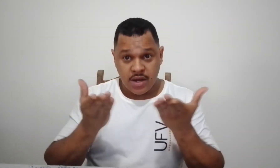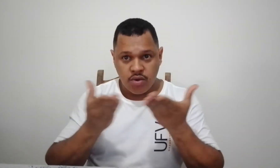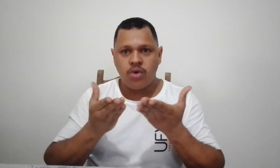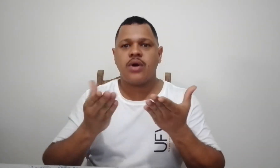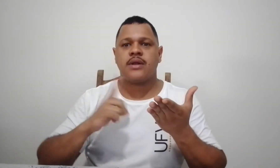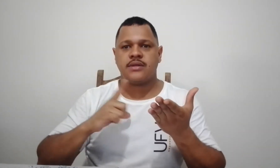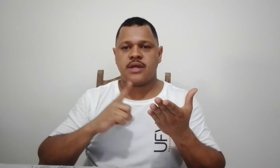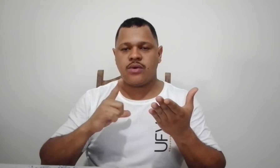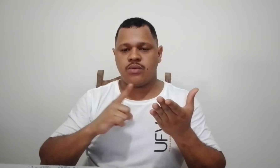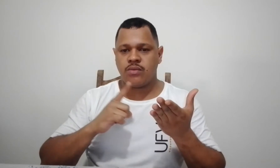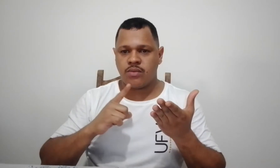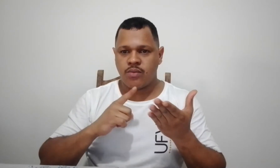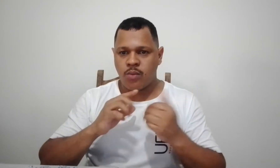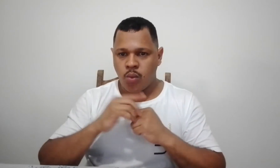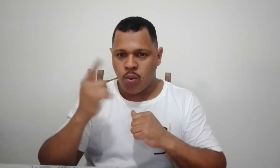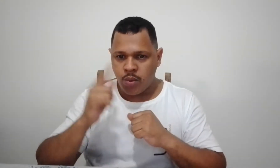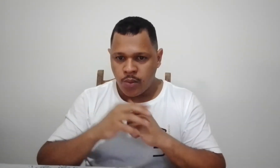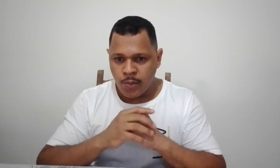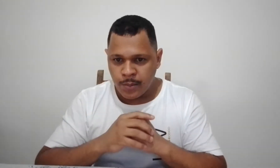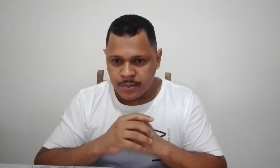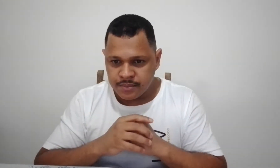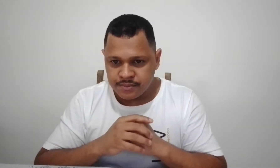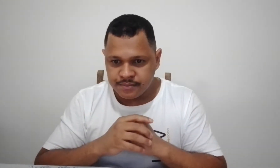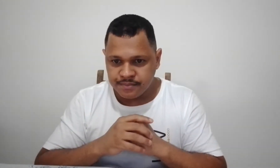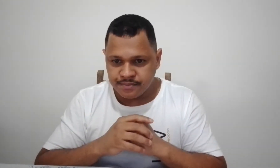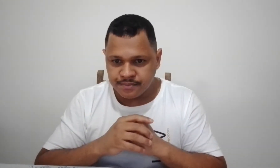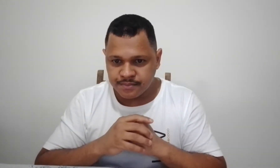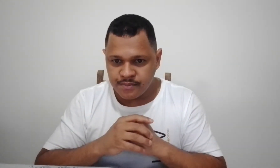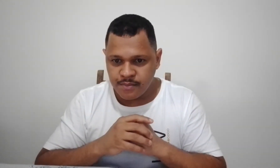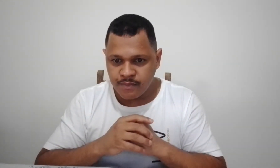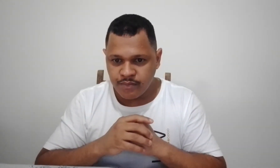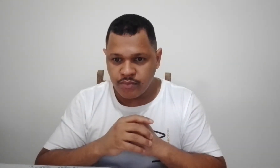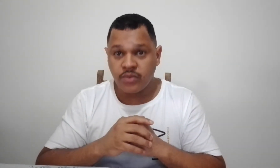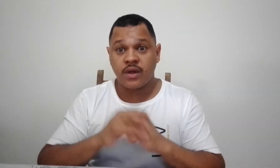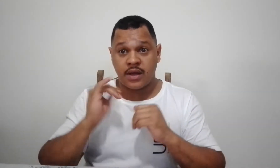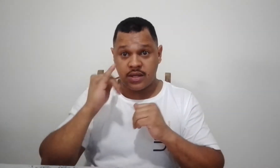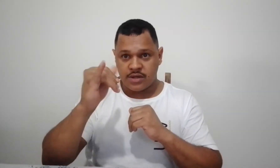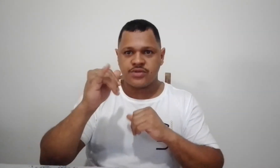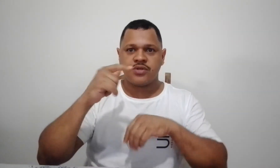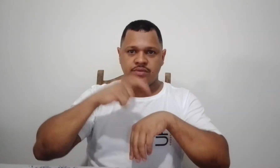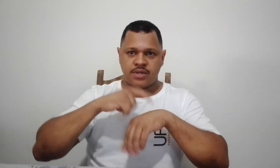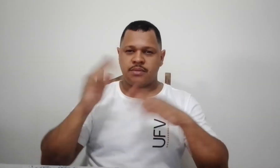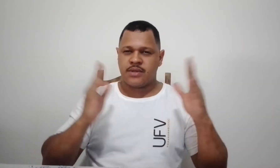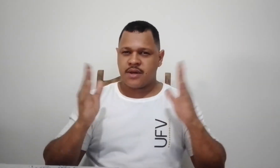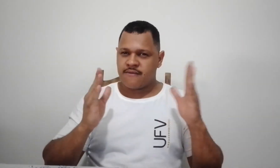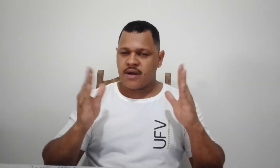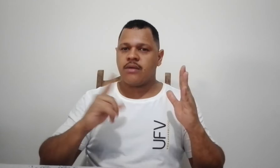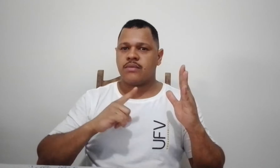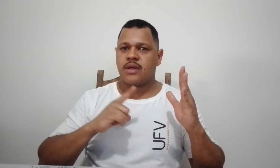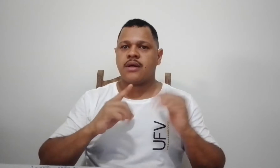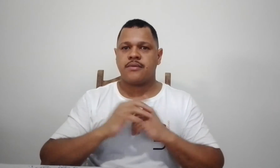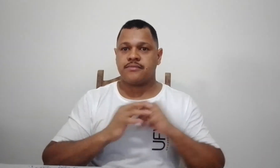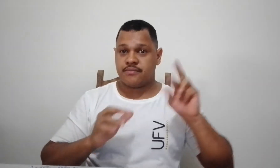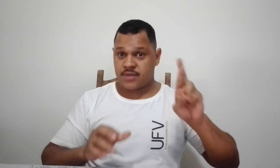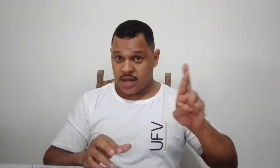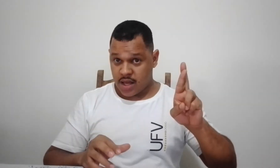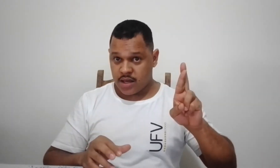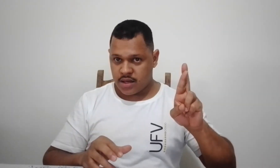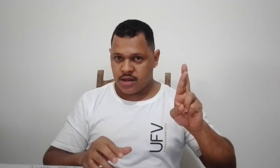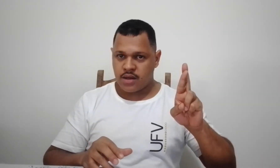senoide. Então, a energia consumida nesse intervalo de tempo, ela é dada pelo R, que multiplica a integral de 0